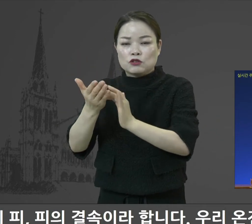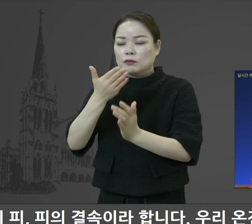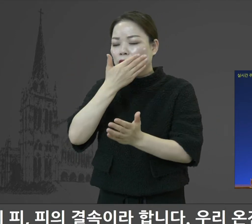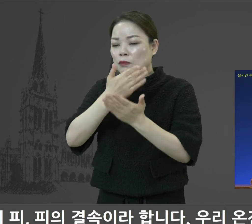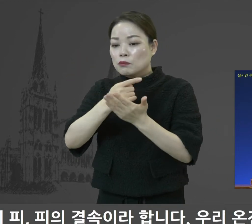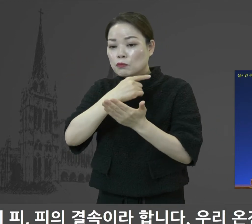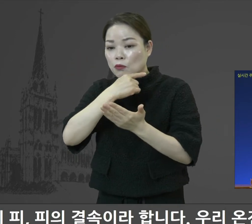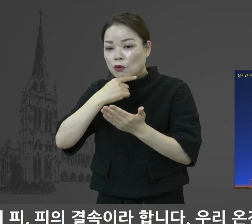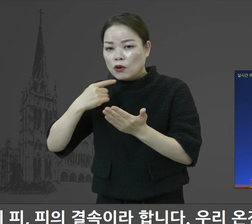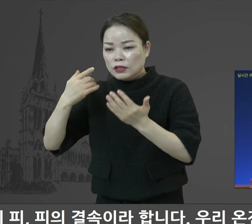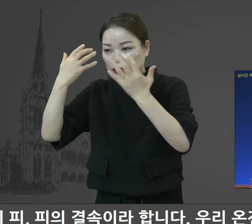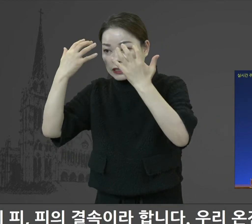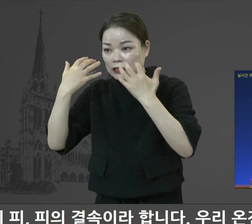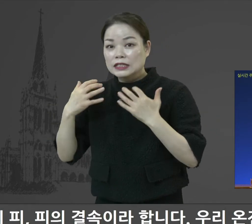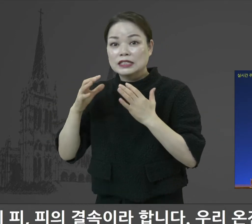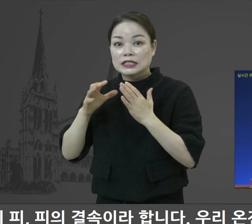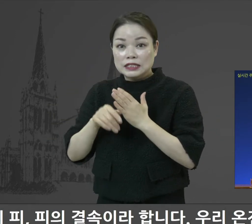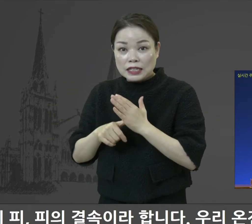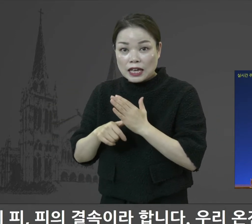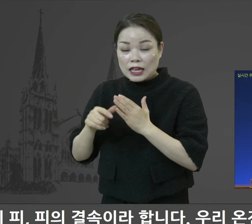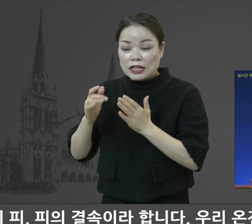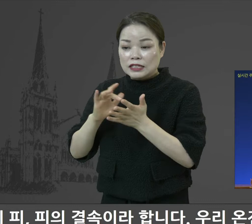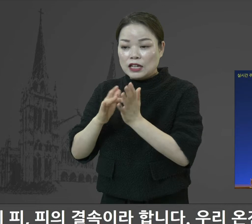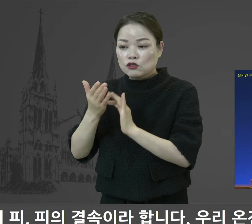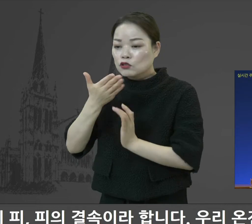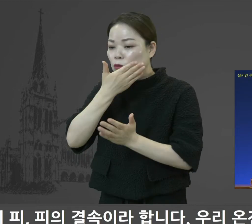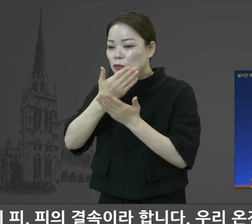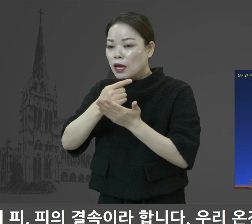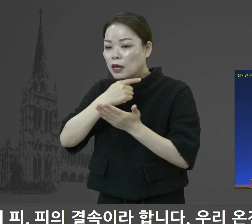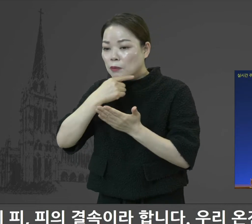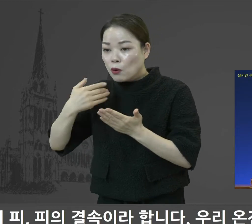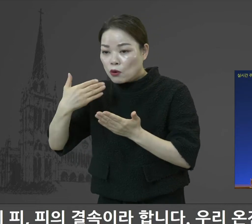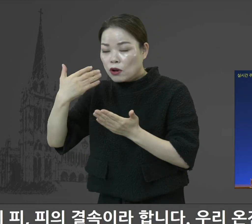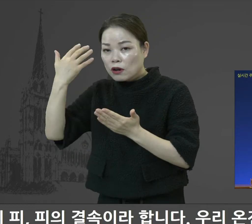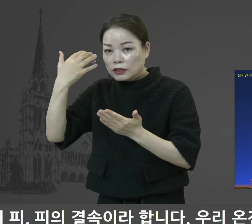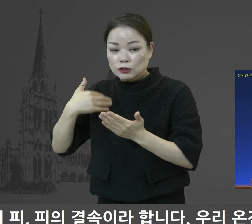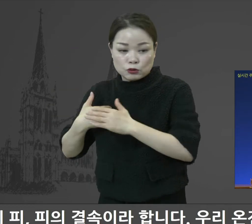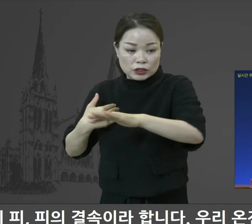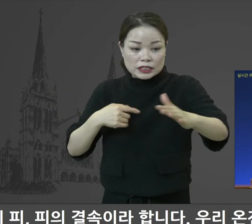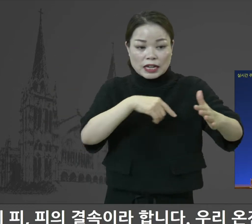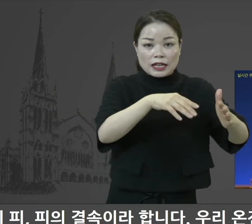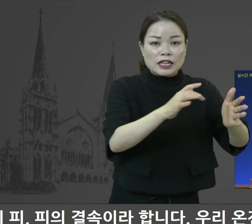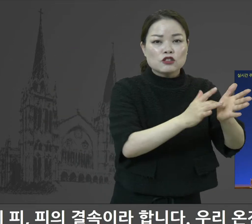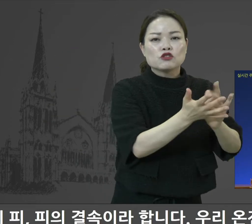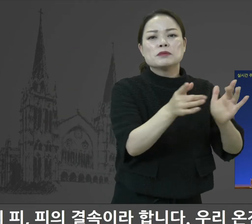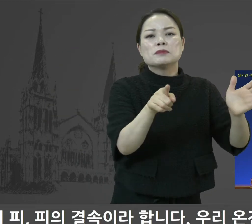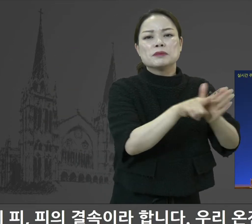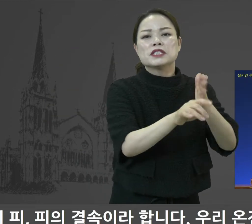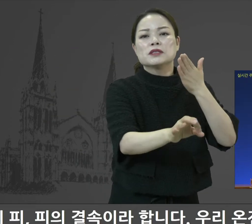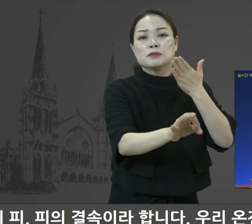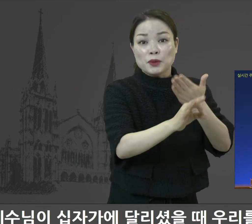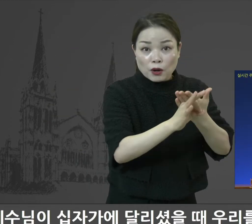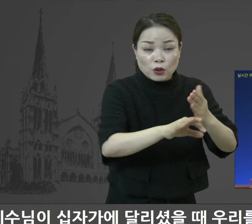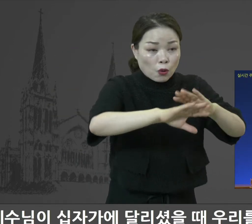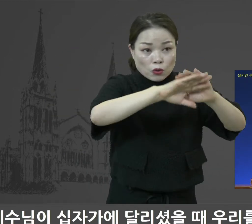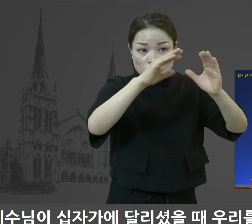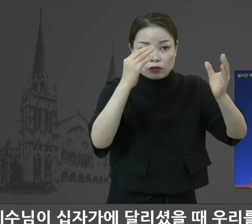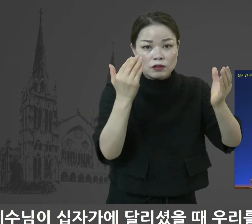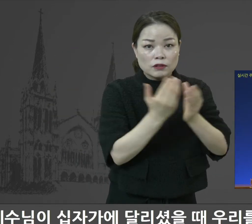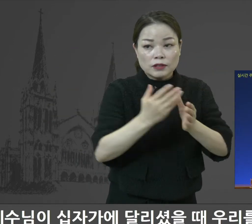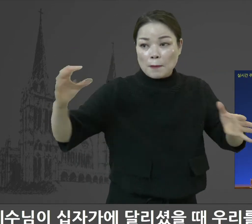위해서 흘리셨을 때, 그 보혈이 우리가 믿음으로 우리 안에 뿌려졌을 때, 이때는 온전한